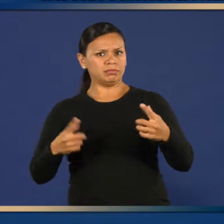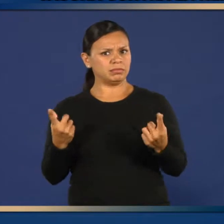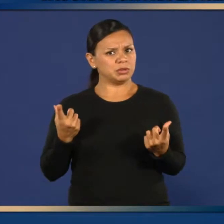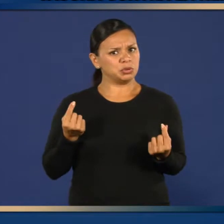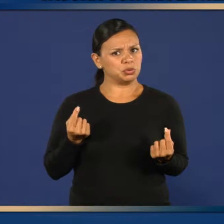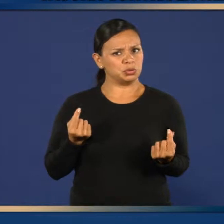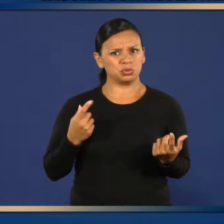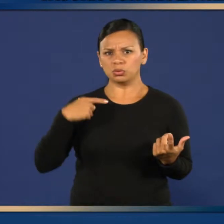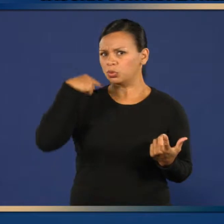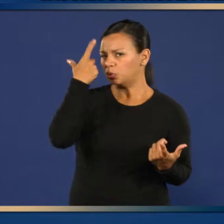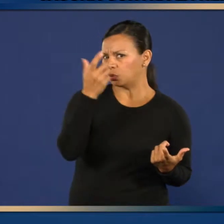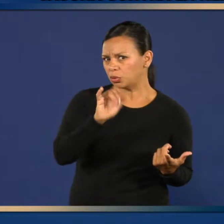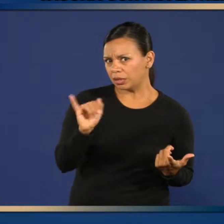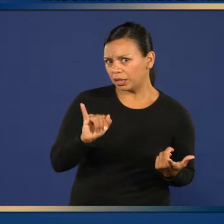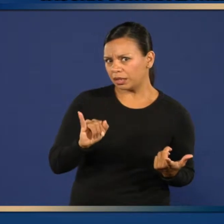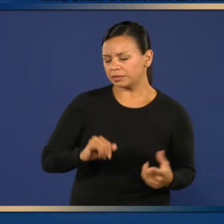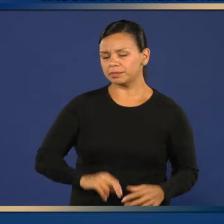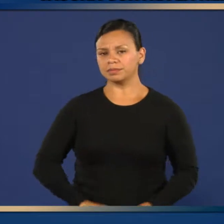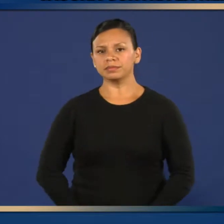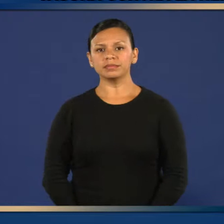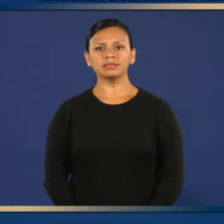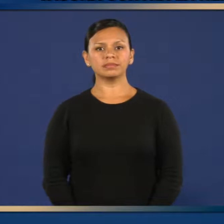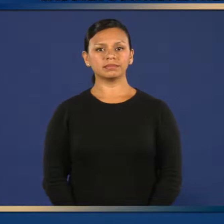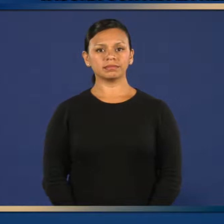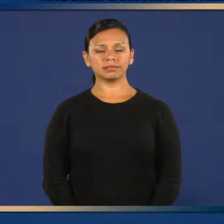a qué debo prestar atención